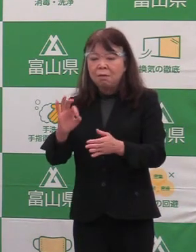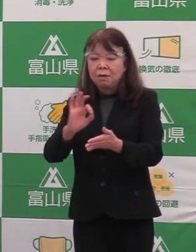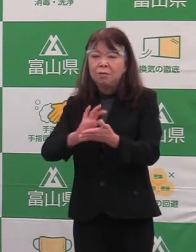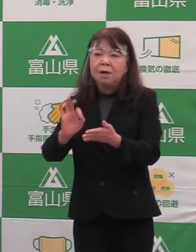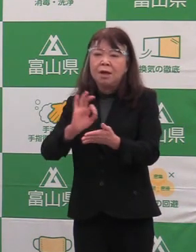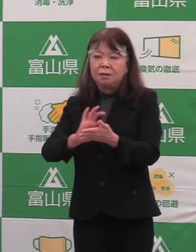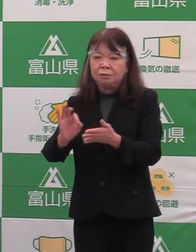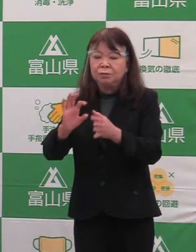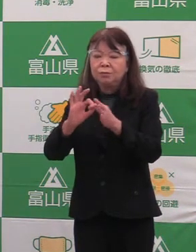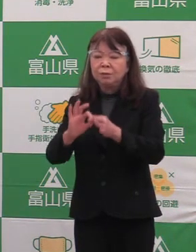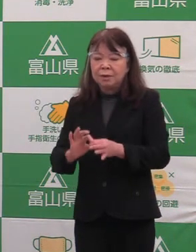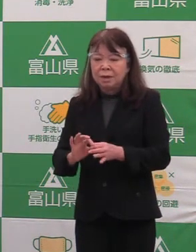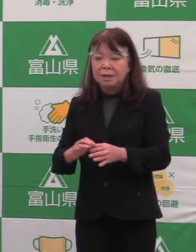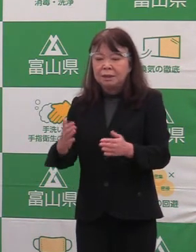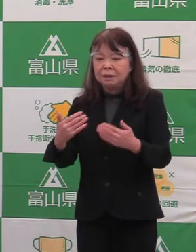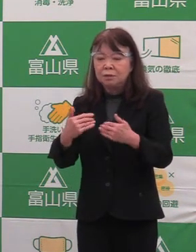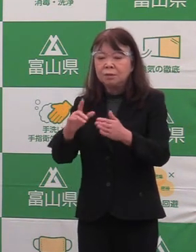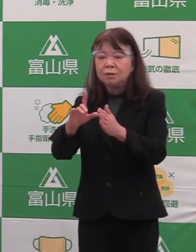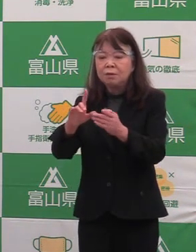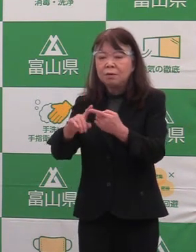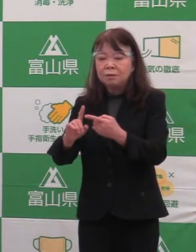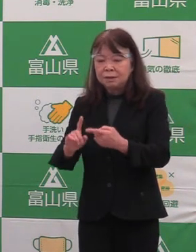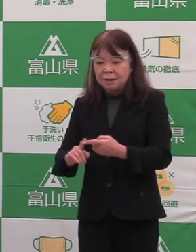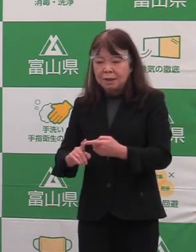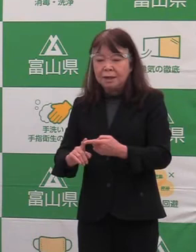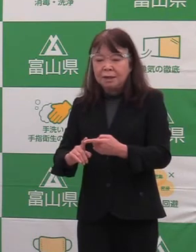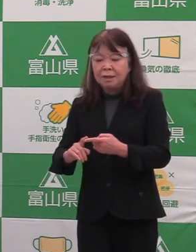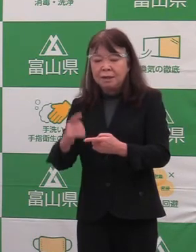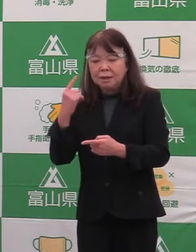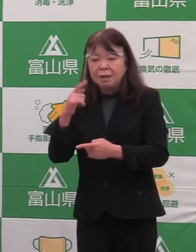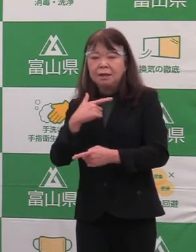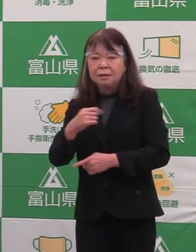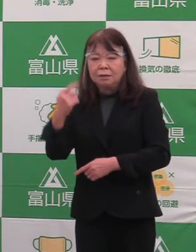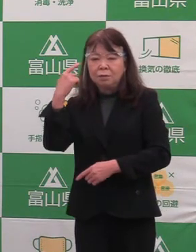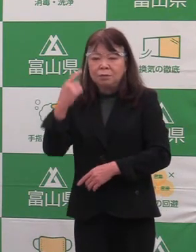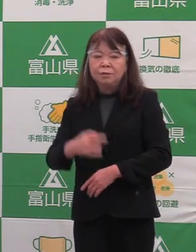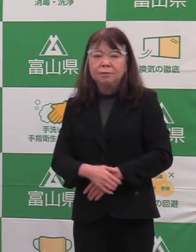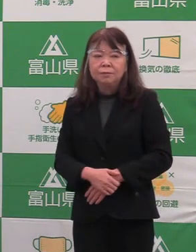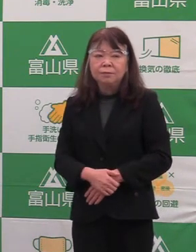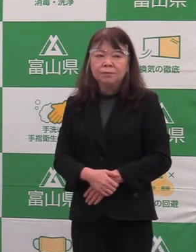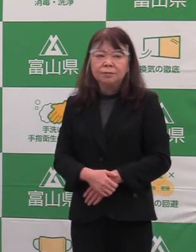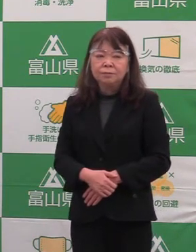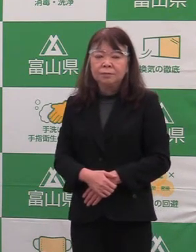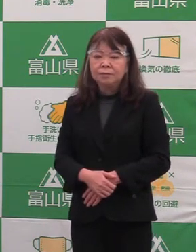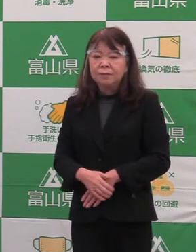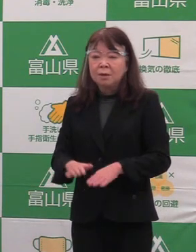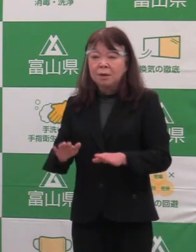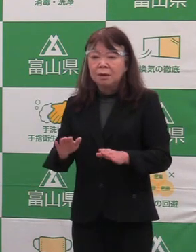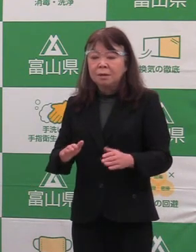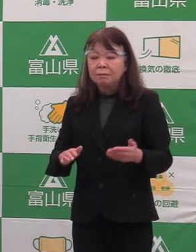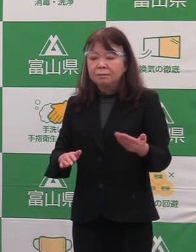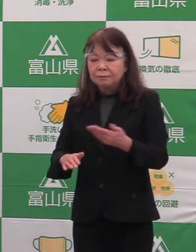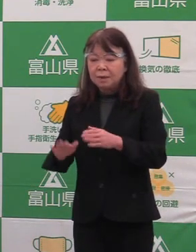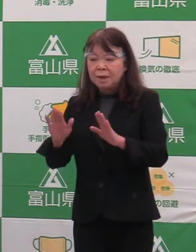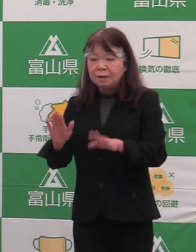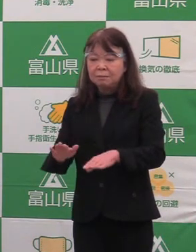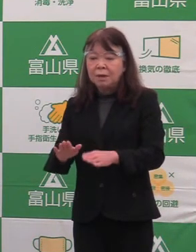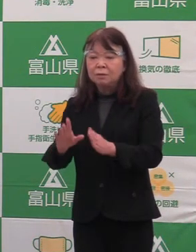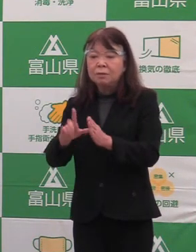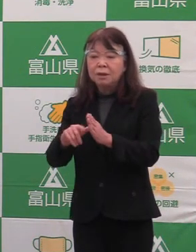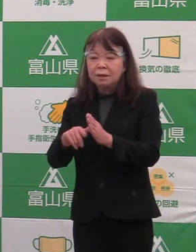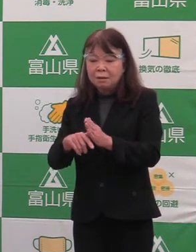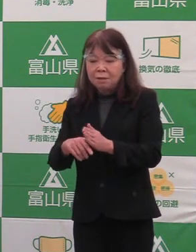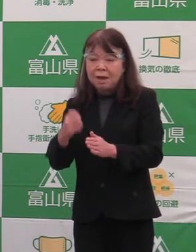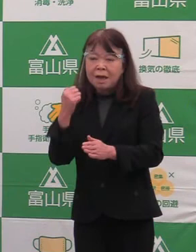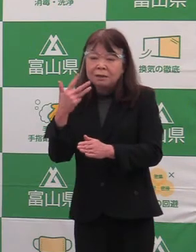から、必要な時に立ち上げるように考えてます。 今の時点では6ヶ月に前倒しという